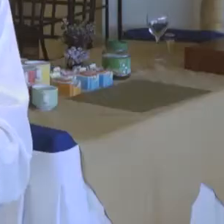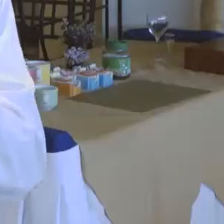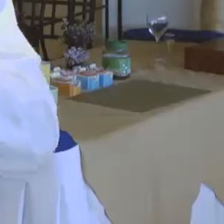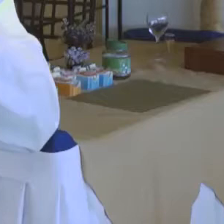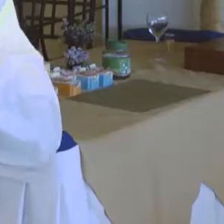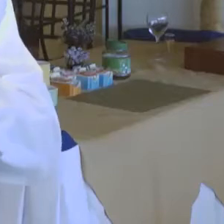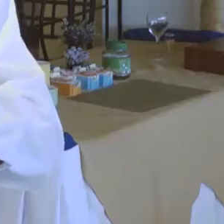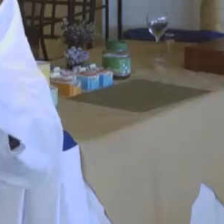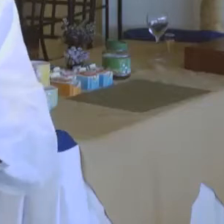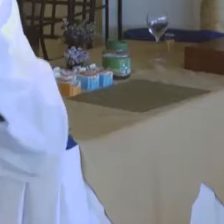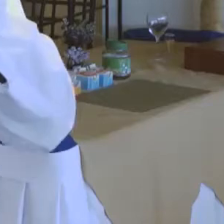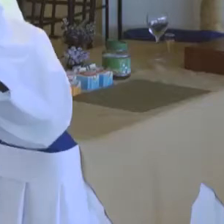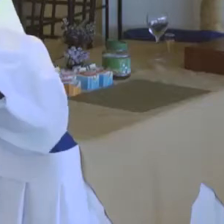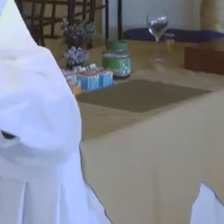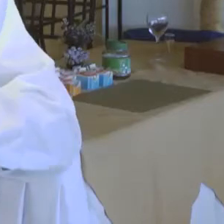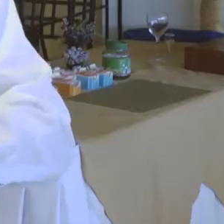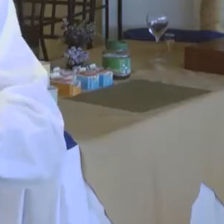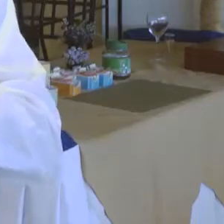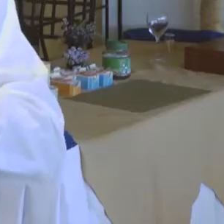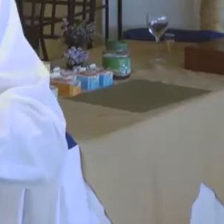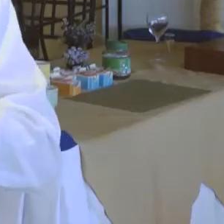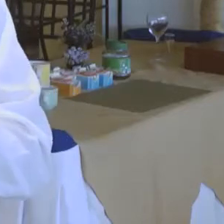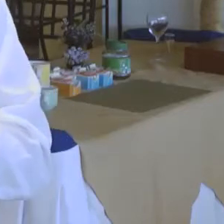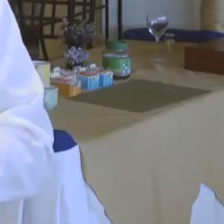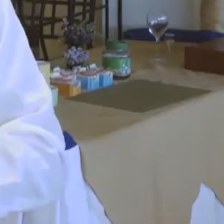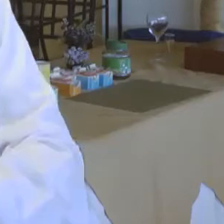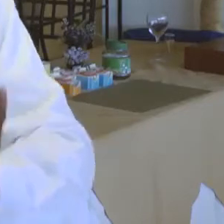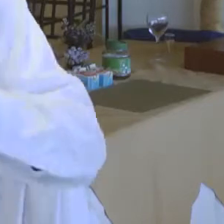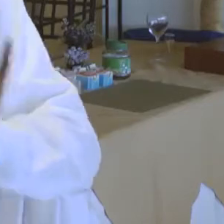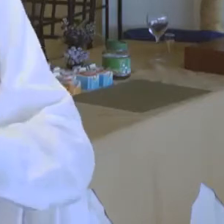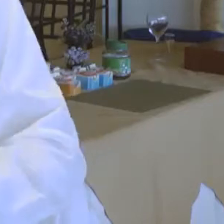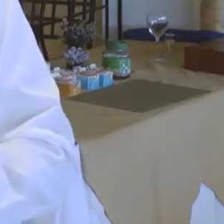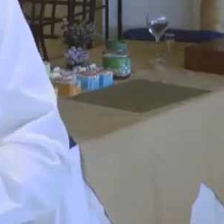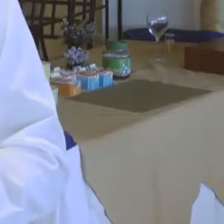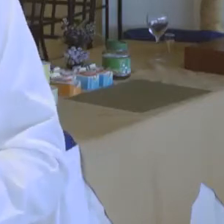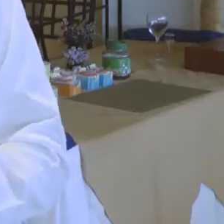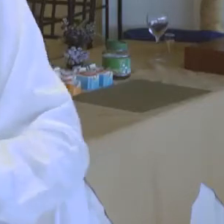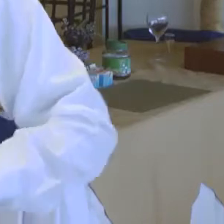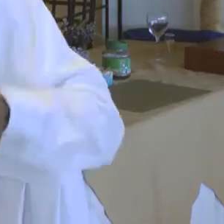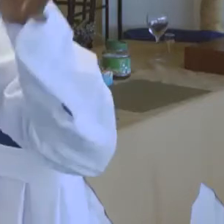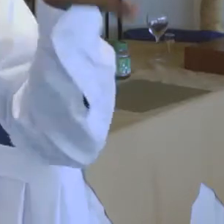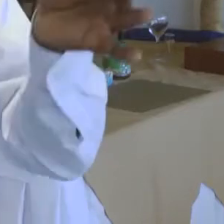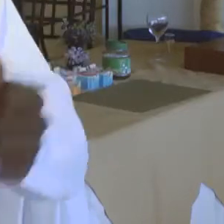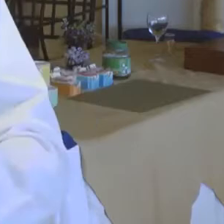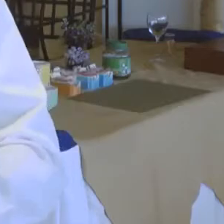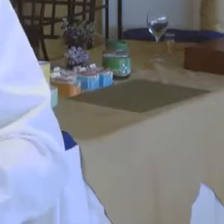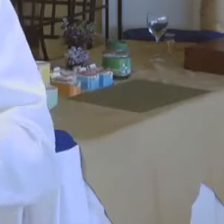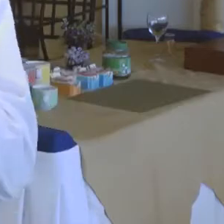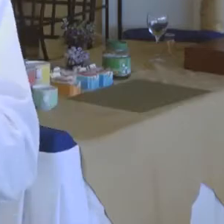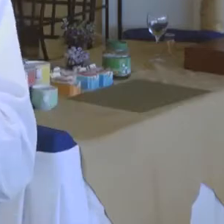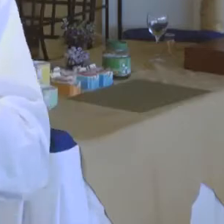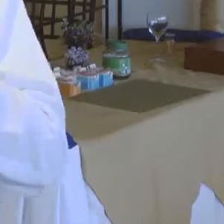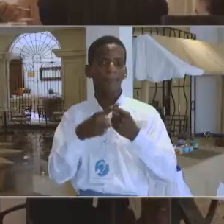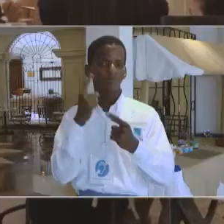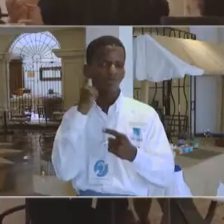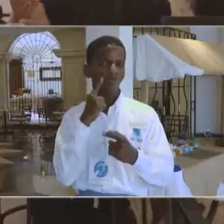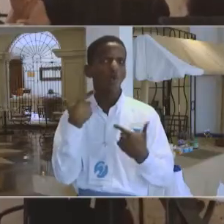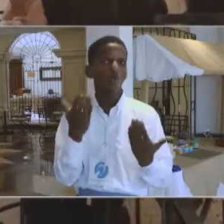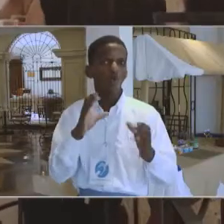los sordos podemos. Sé que a veces es difícil, que a veces de pronto tienen la dificultad de ustedes porque piensan que no